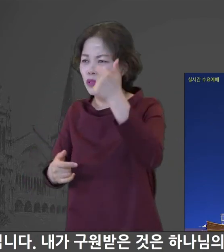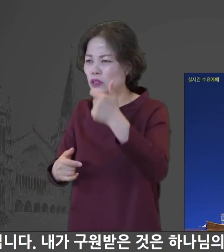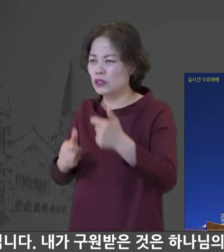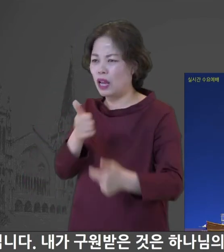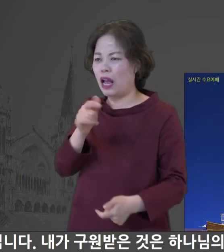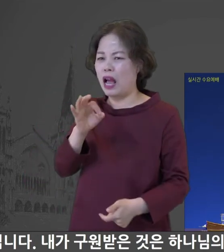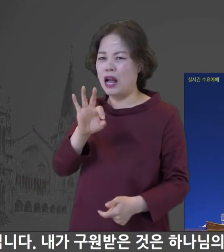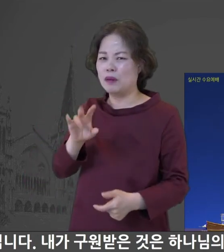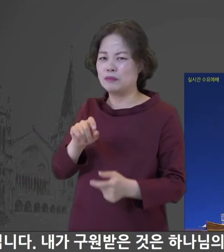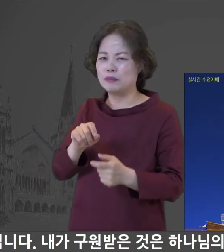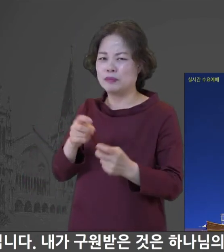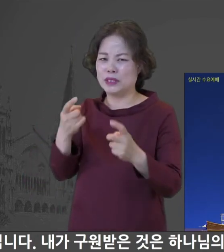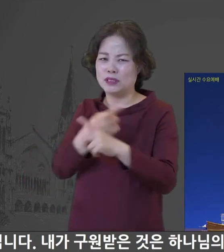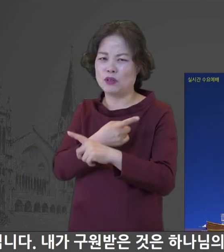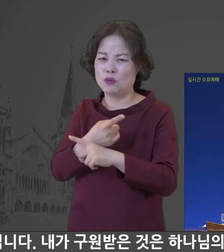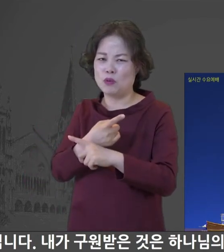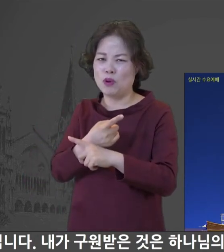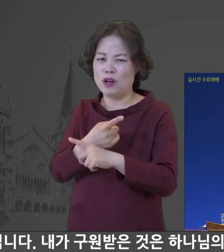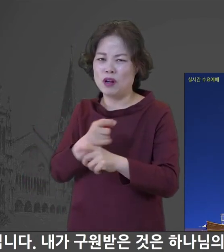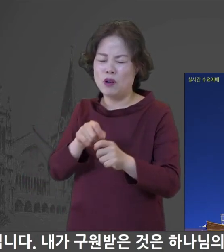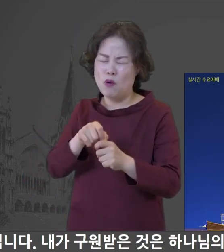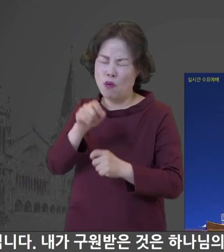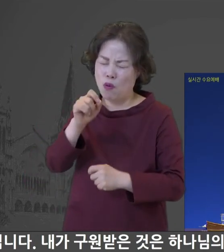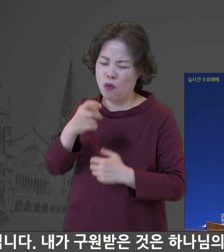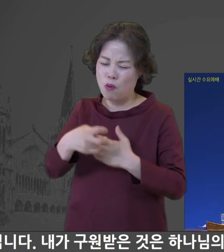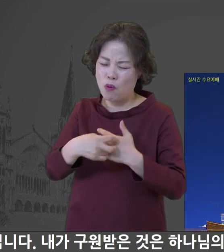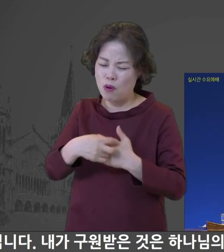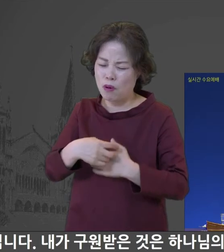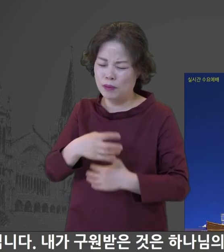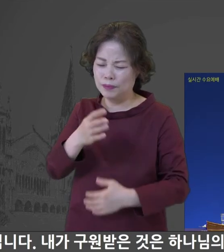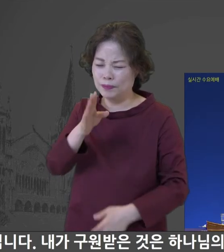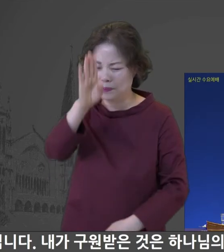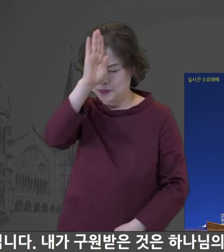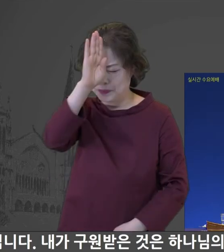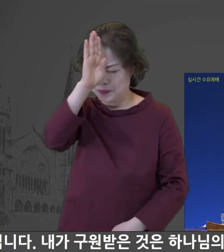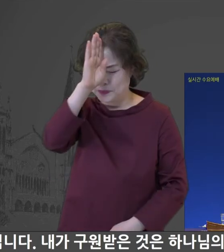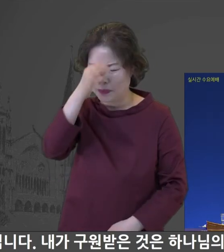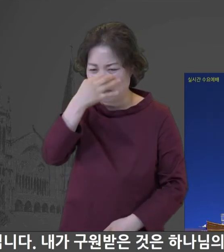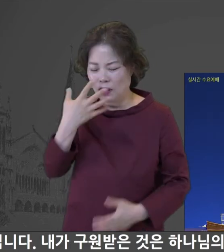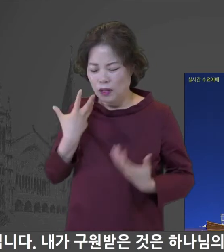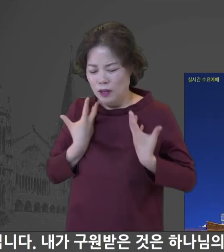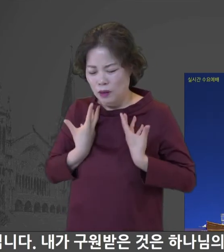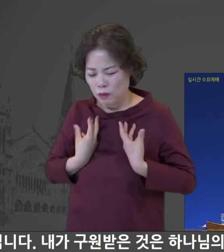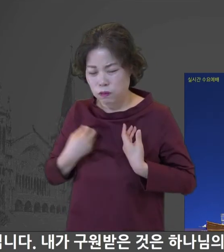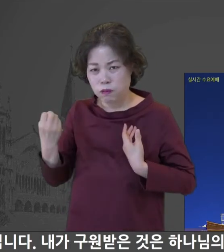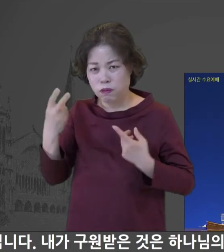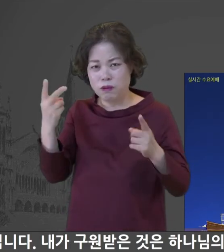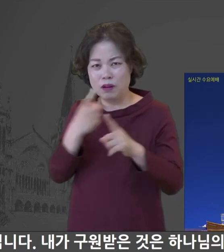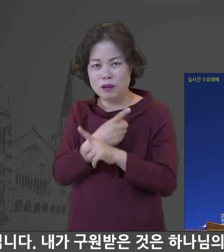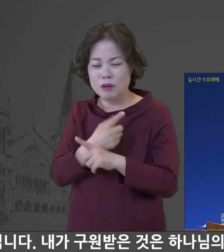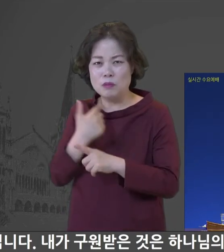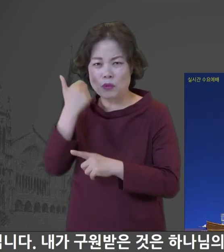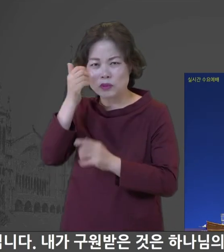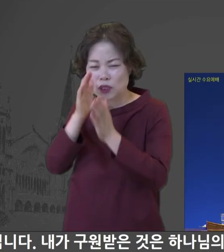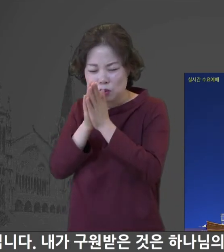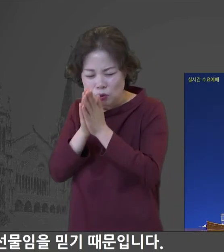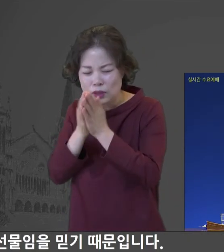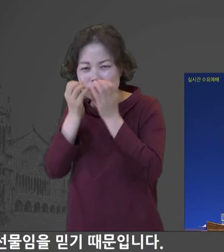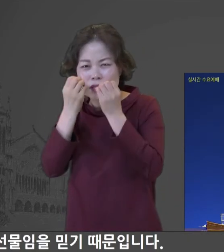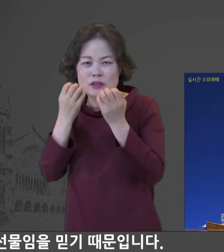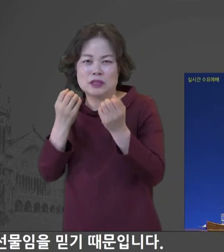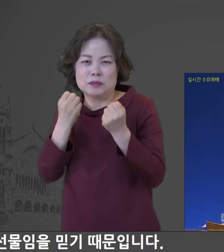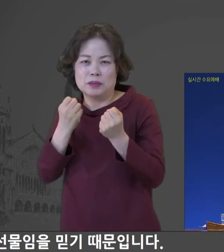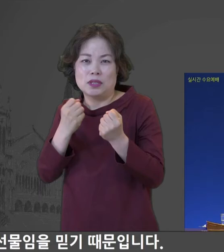너무나 길어집니다. 너무나 낙담이 됩니다. 다시 치료를 해야 되는데 목사님께 기도받고 좀 새로운